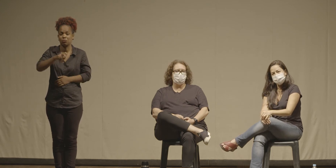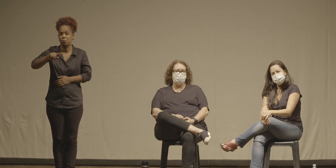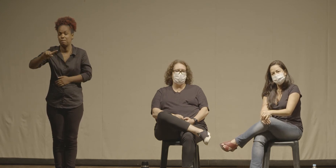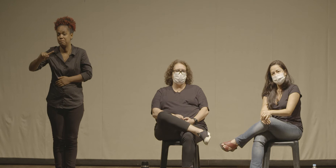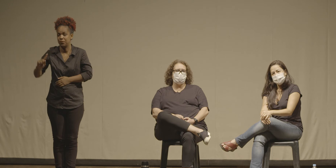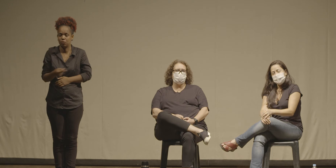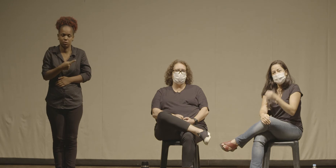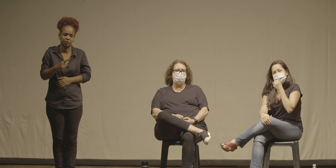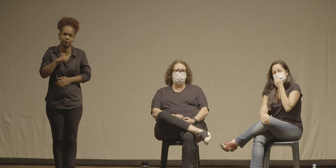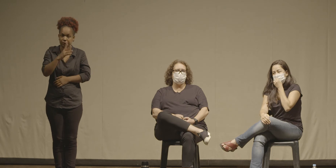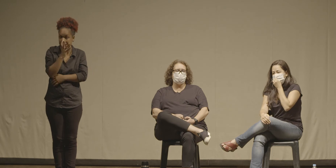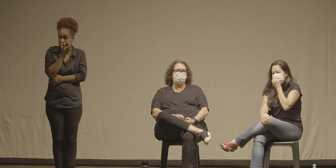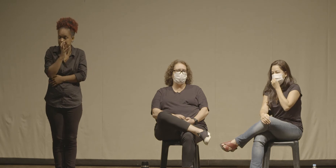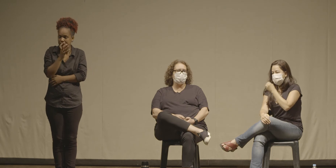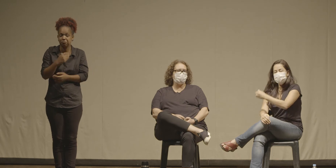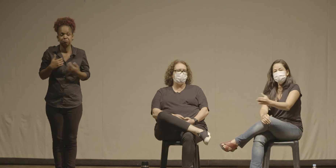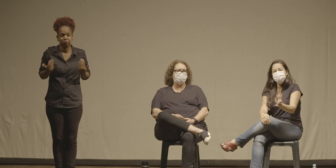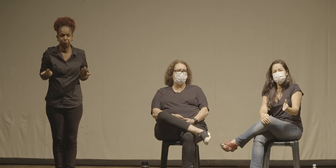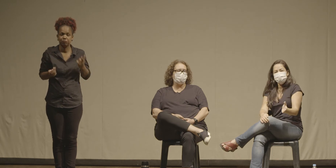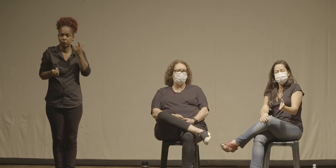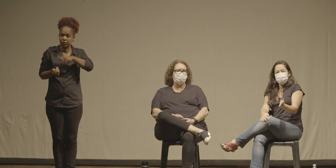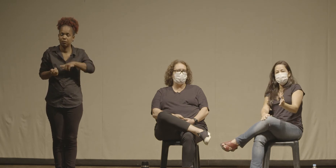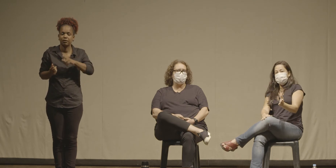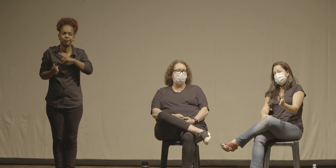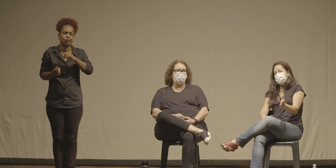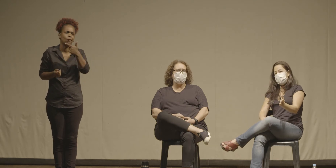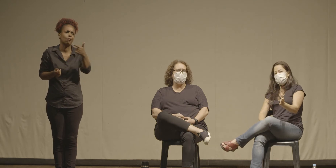espectadores. Eu conheço grandes